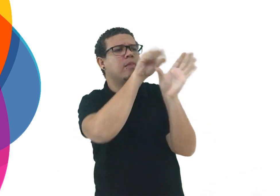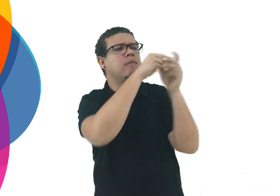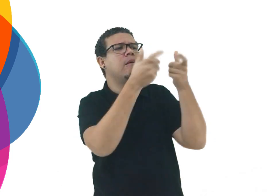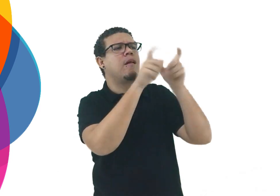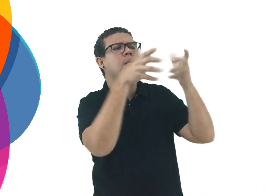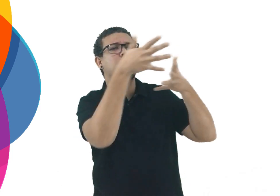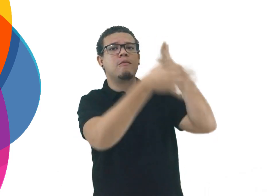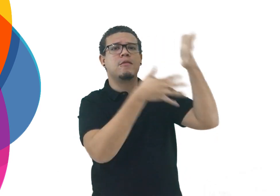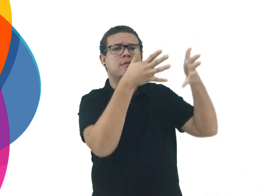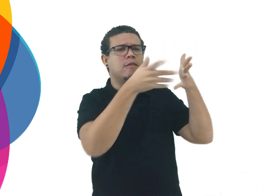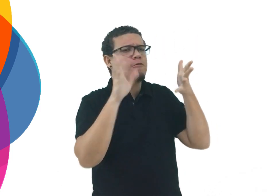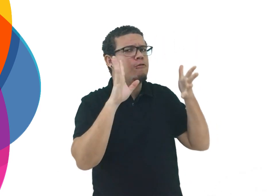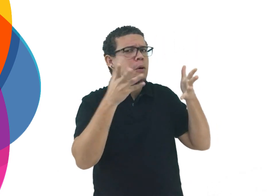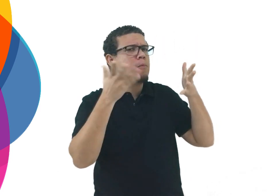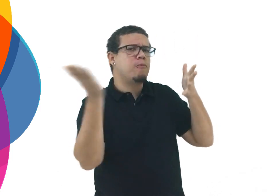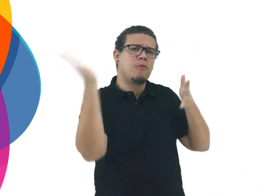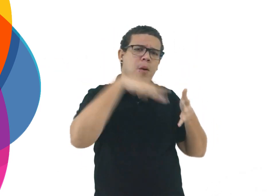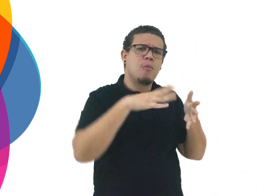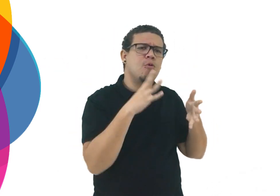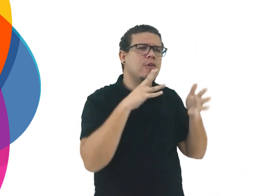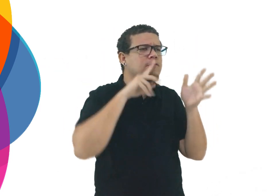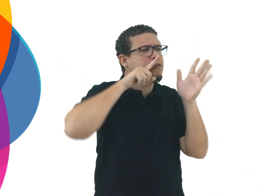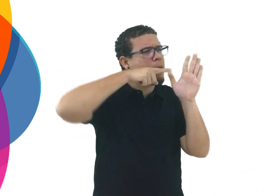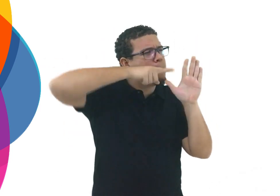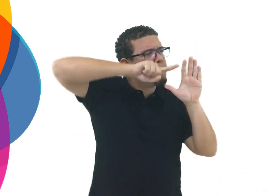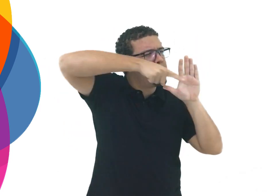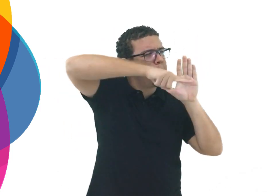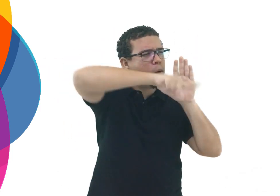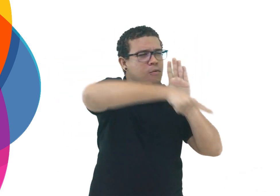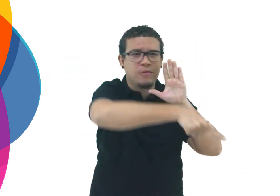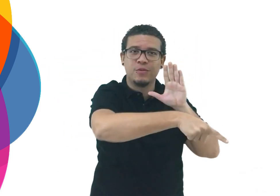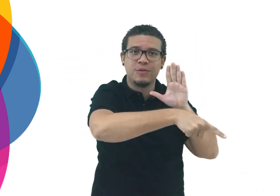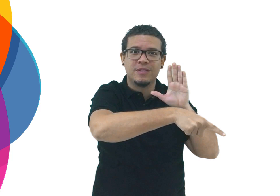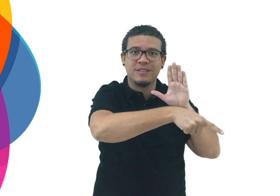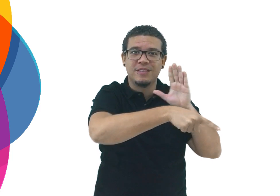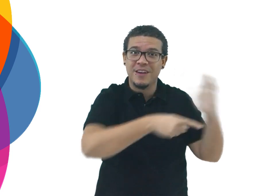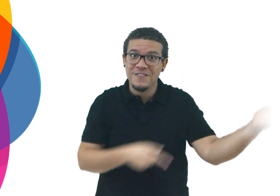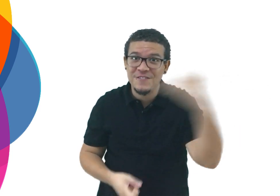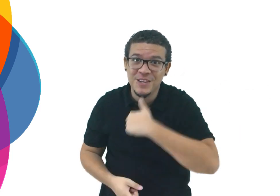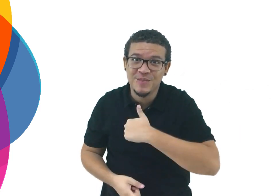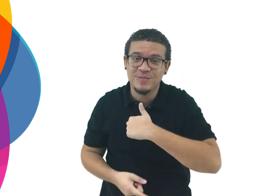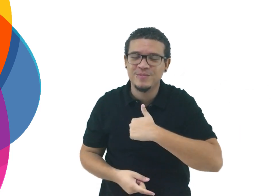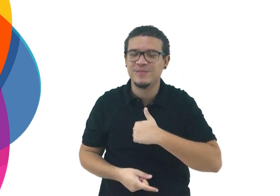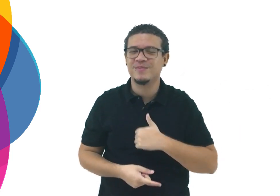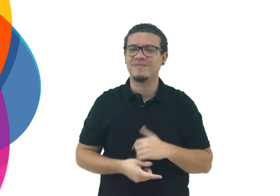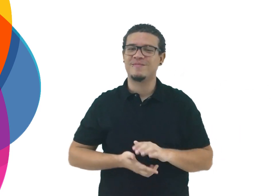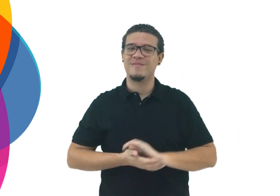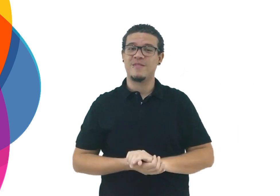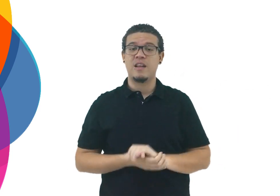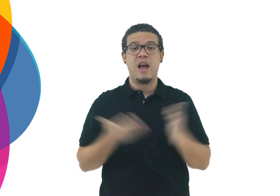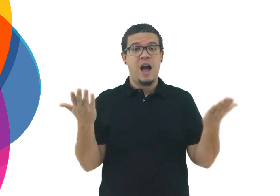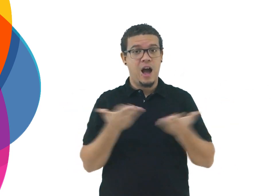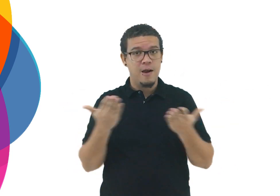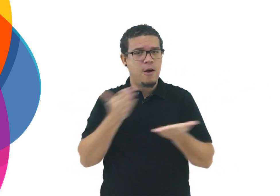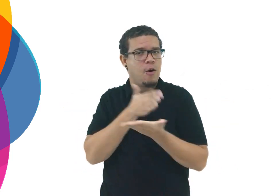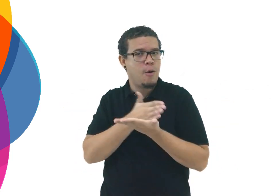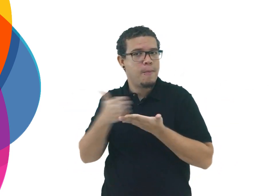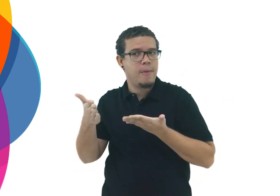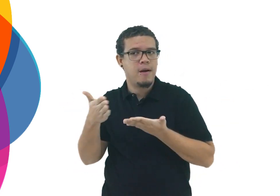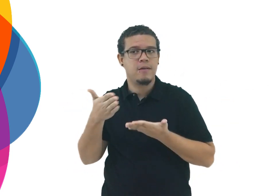britânica. Vamos conhecer agora profundamente a estrutura e os aspectos gramaticais presentes na